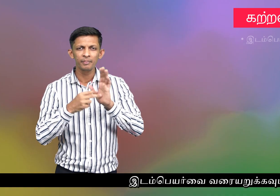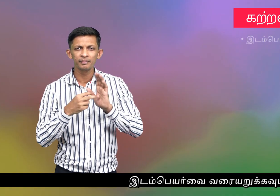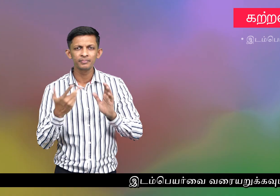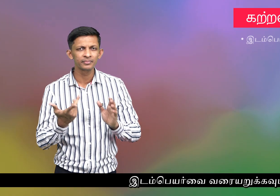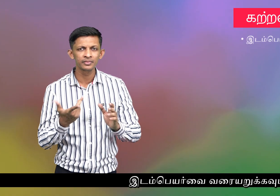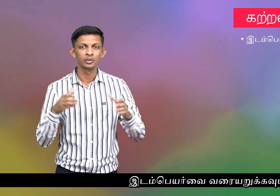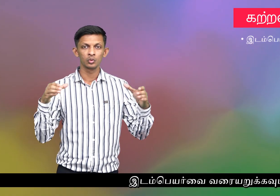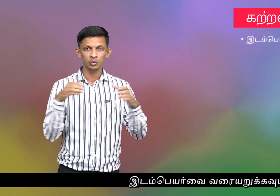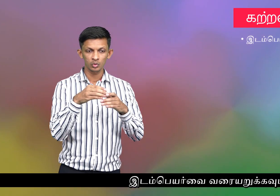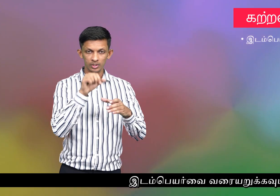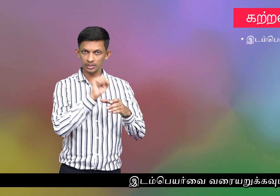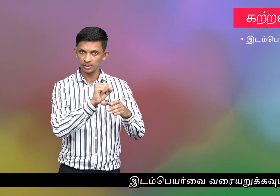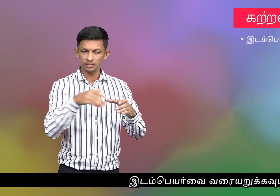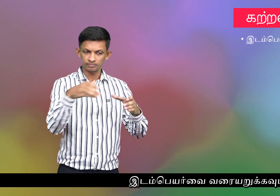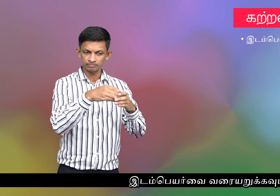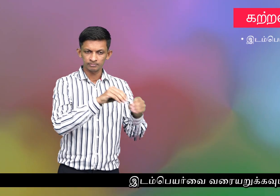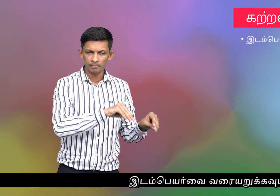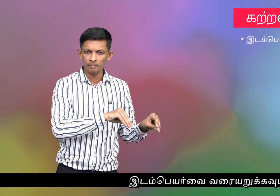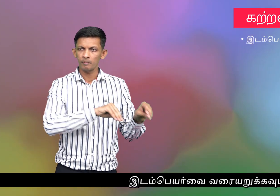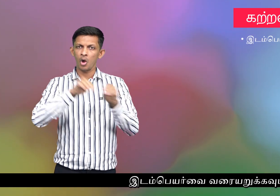இடம்பெயர்வை வரையறுக்கவும்,